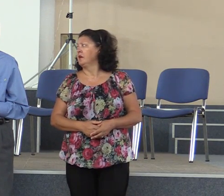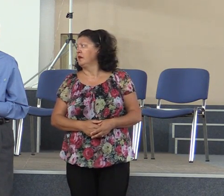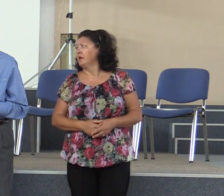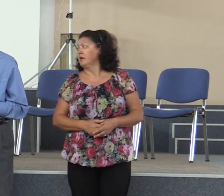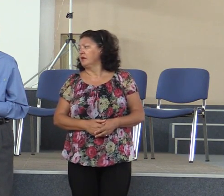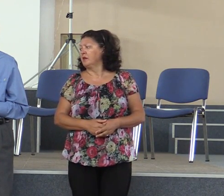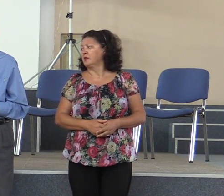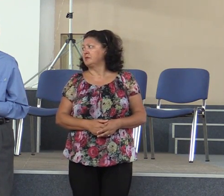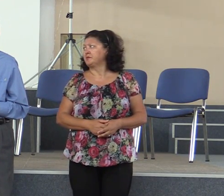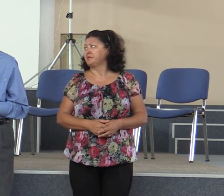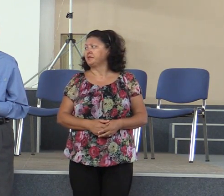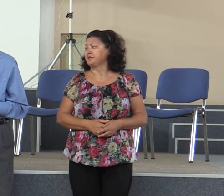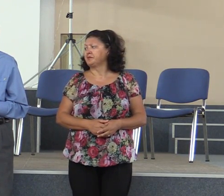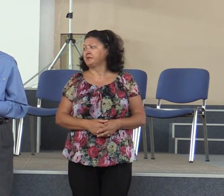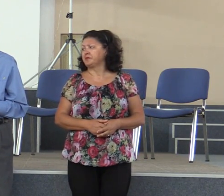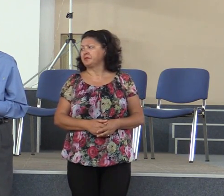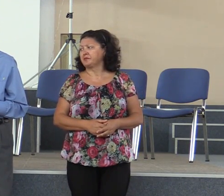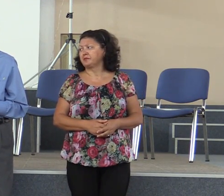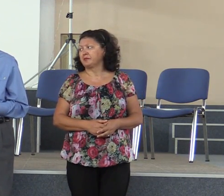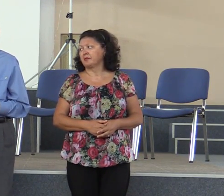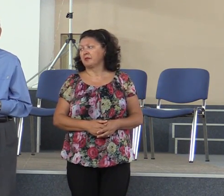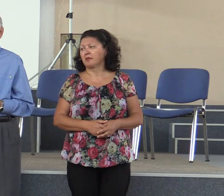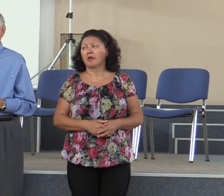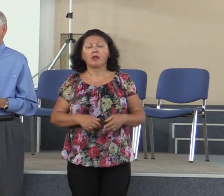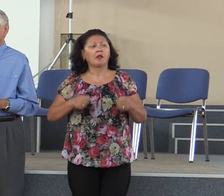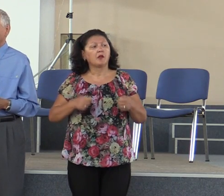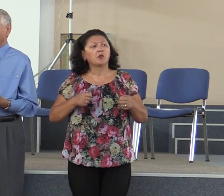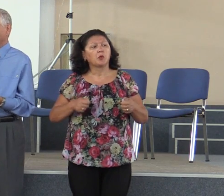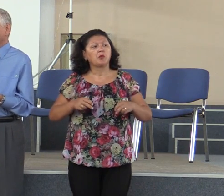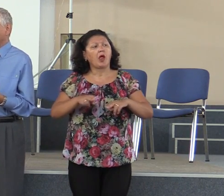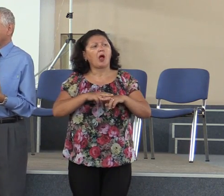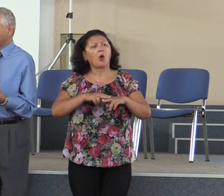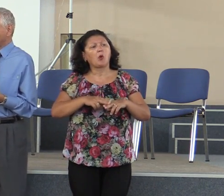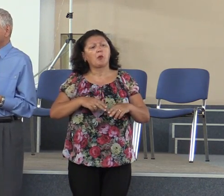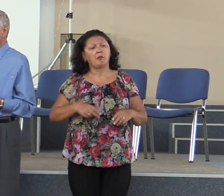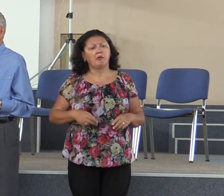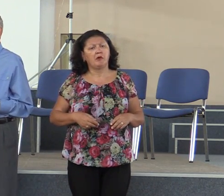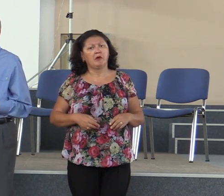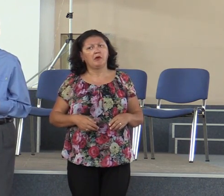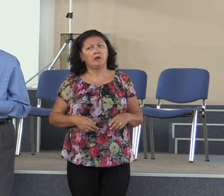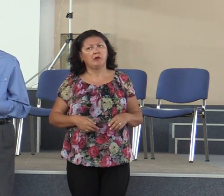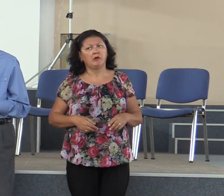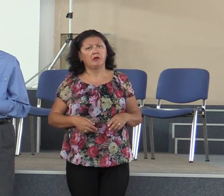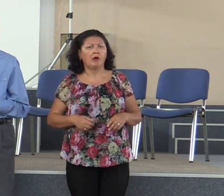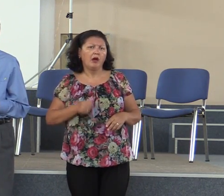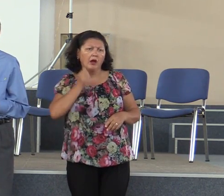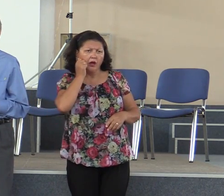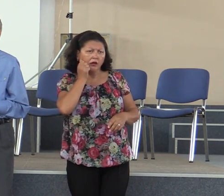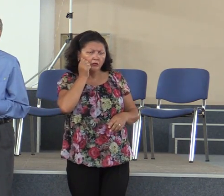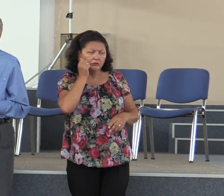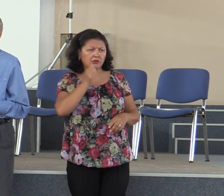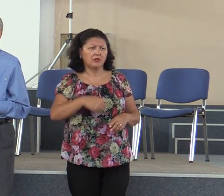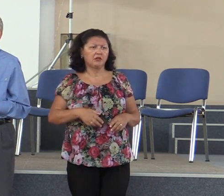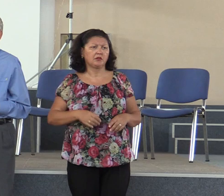an old man and have nobody? Dar, domnule, cum ai ajuns să îmbătrânești și chiar să nu ai pe